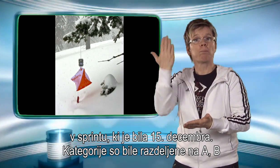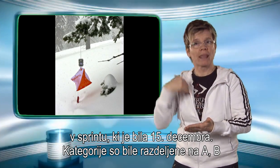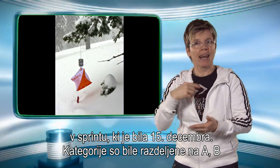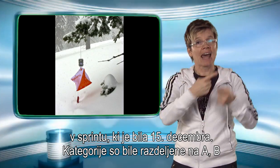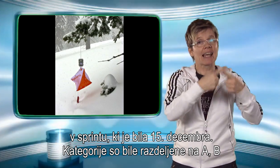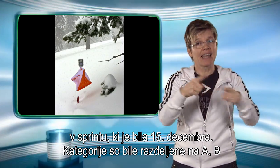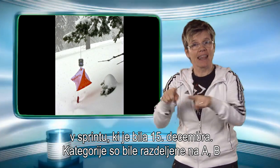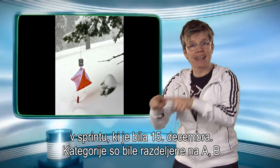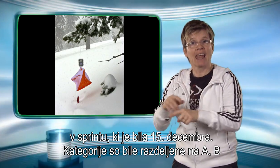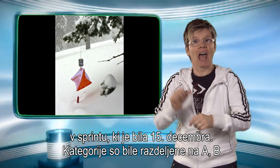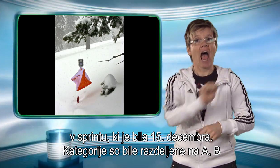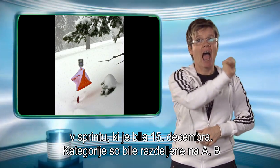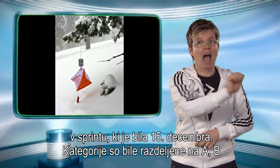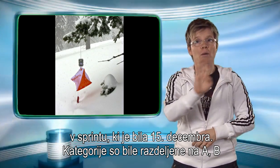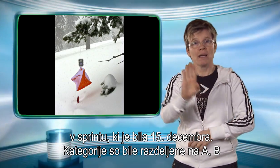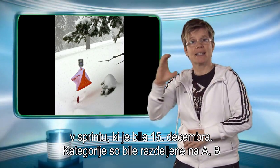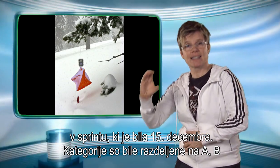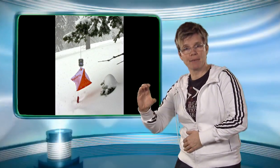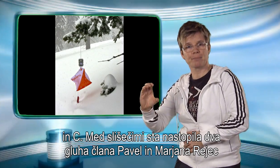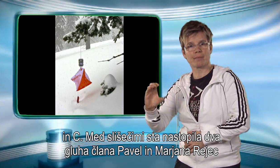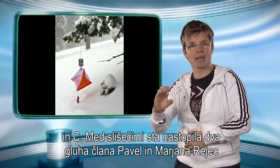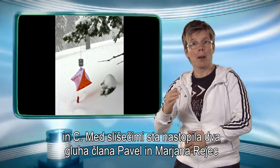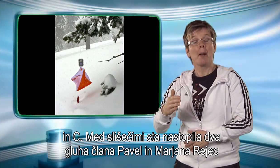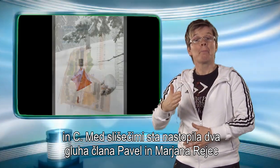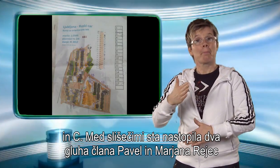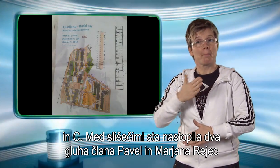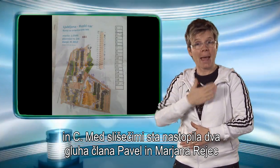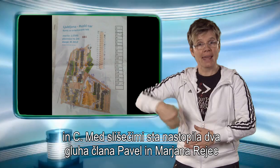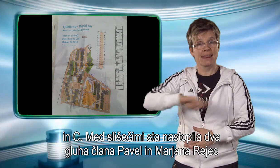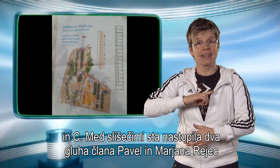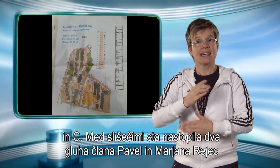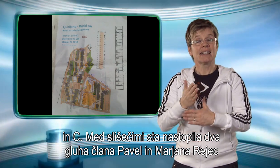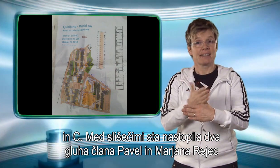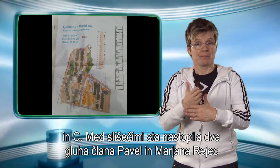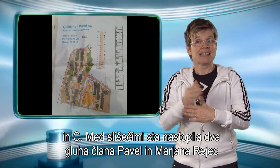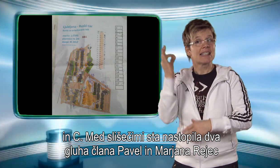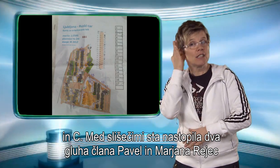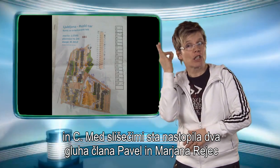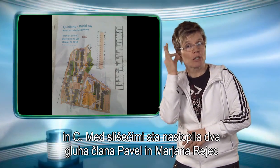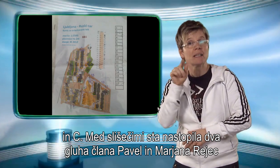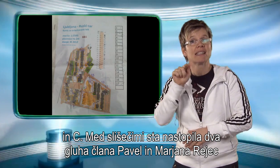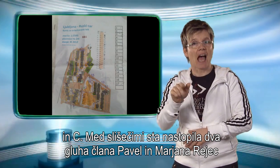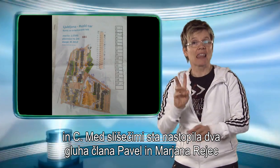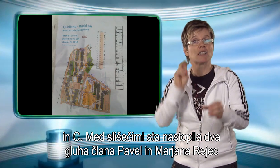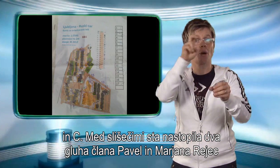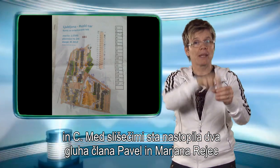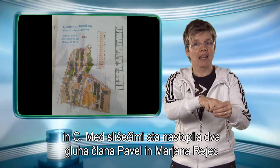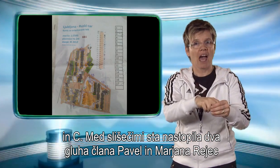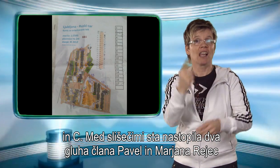Kategorije so bile razdeljene na A, B in C. Med slišečimi sta nastopila 2 gluha člana,